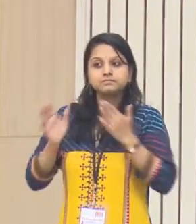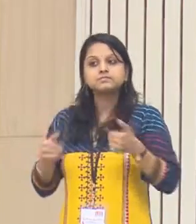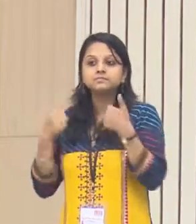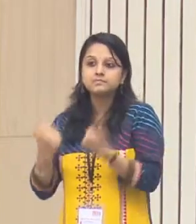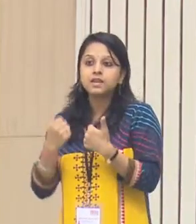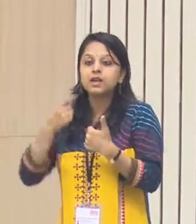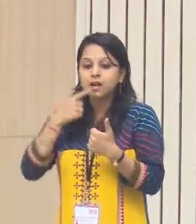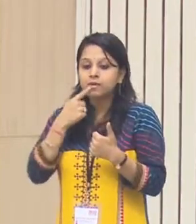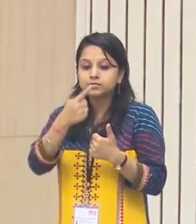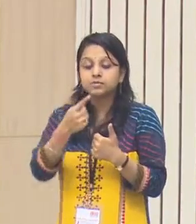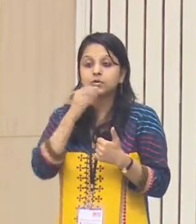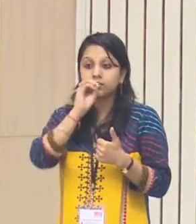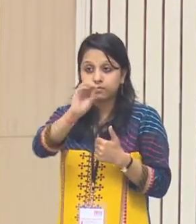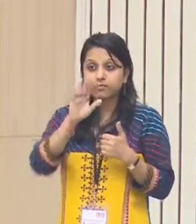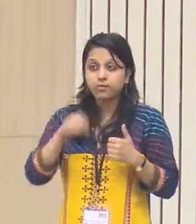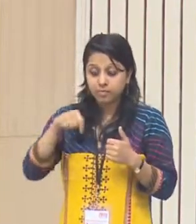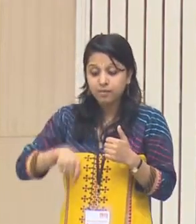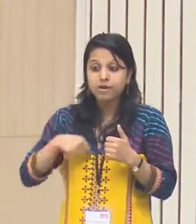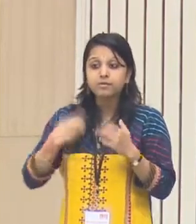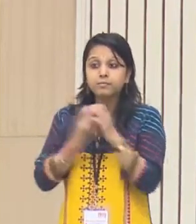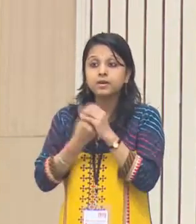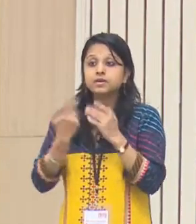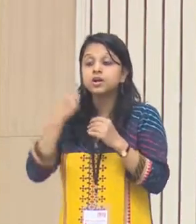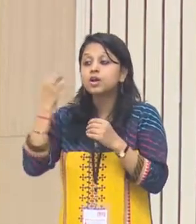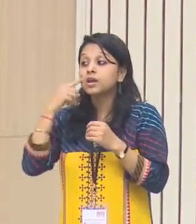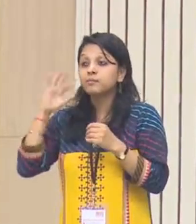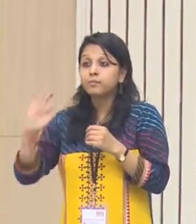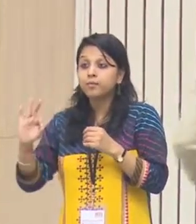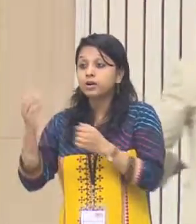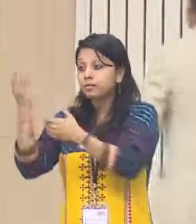अब मैं आप सभी को सूचित करना चाहूँगी कि हमारे बीच हमारे मुख्य अतिथि माननीय हर्ष